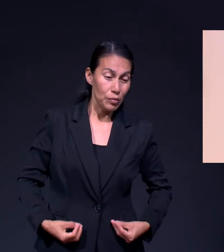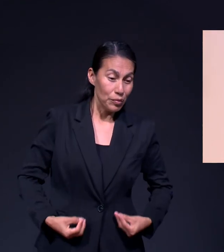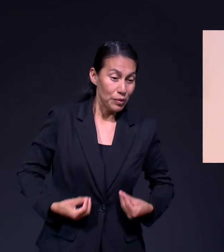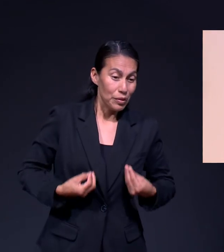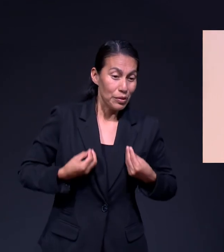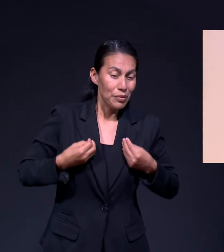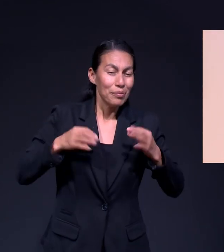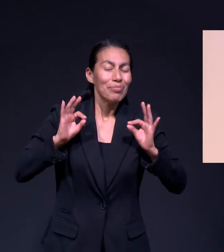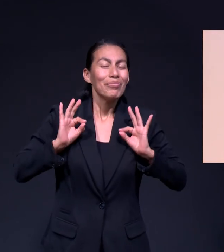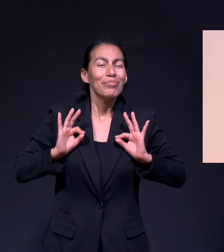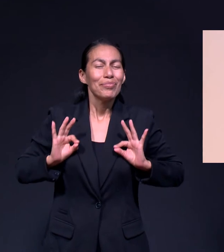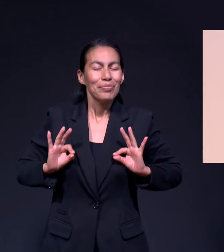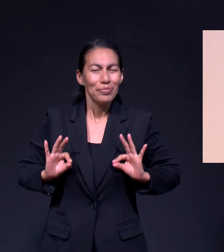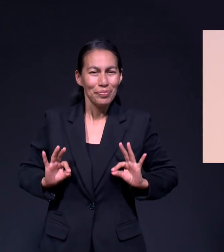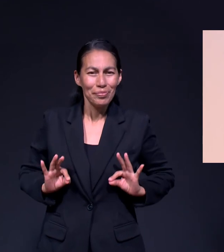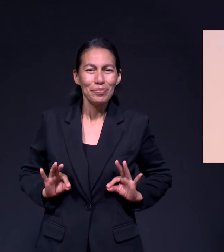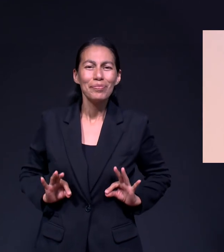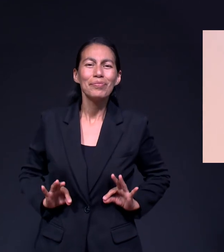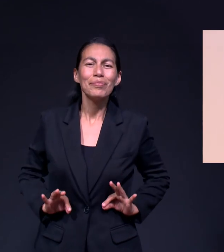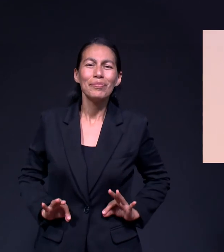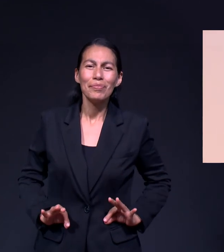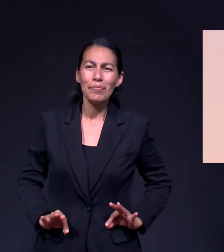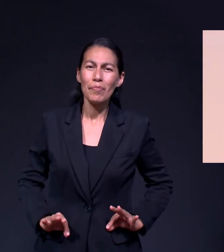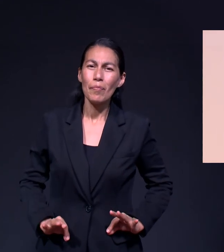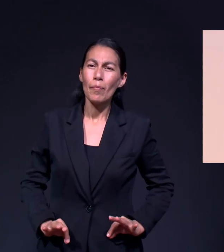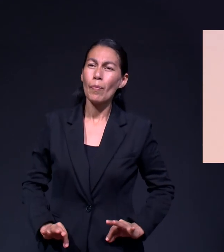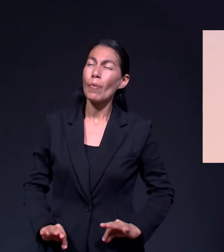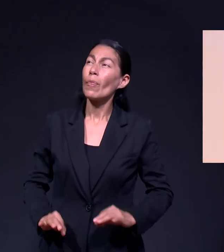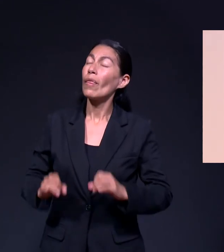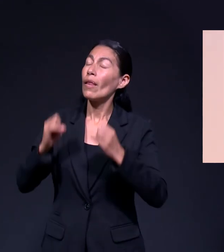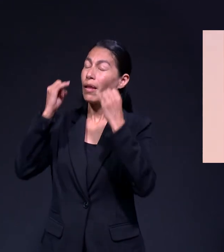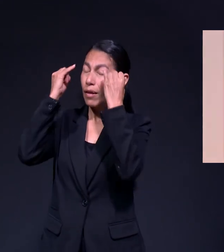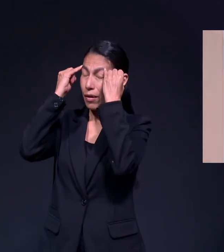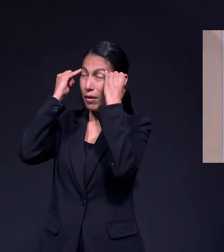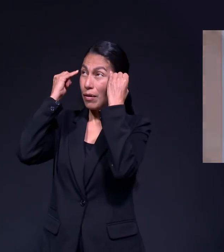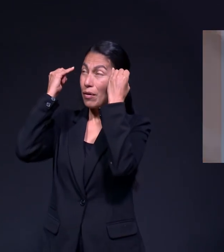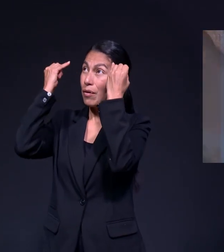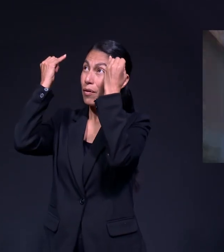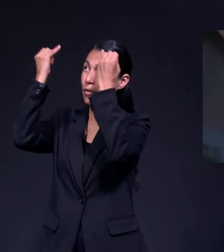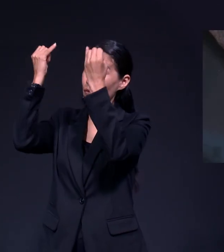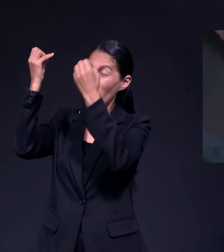bajo la sombra de un potente